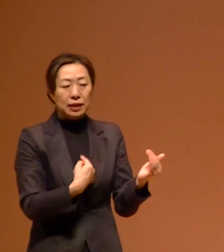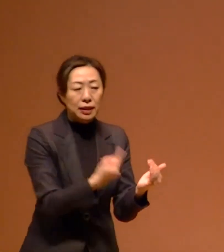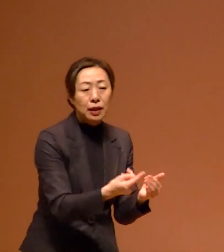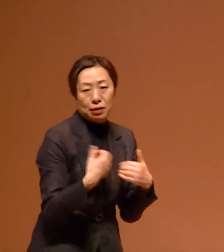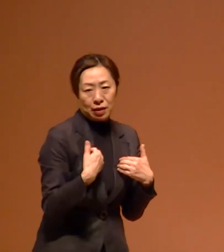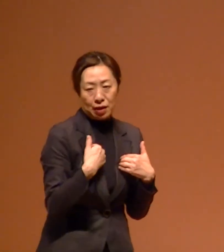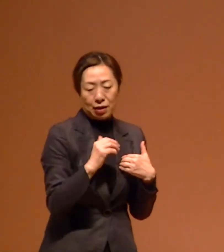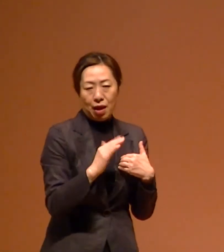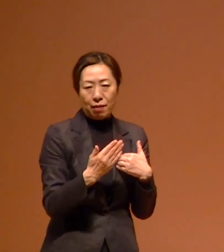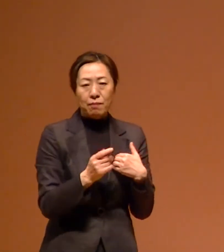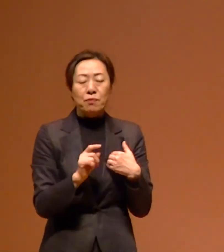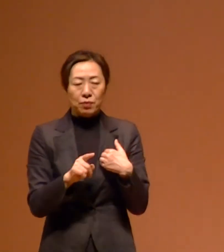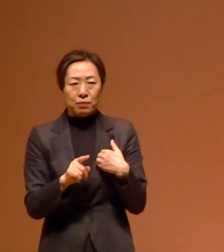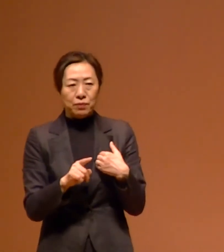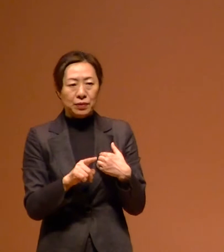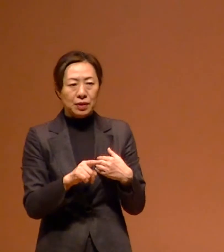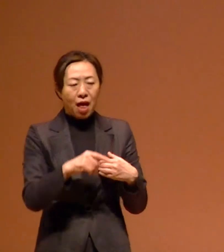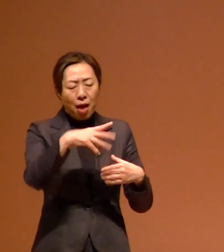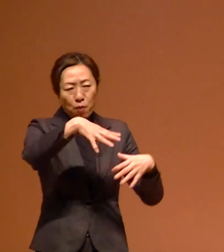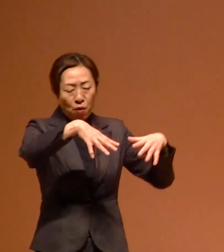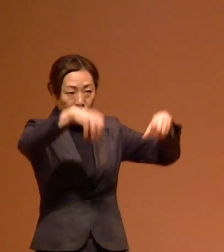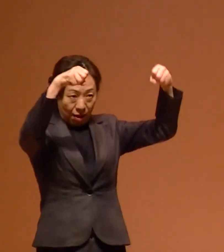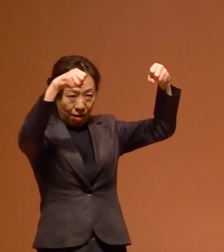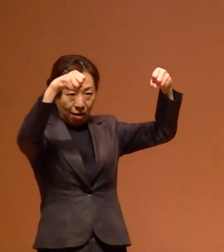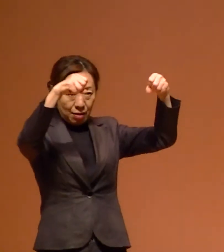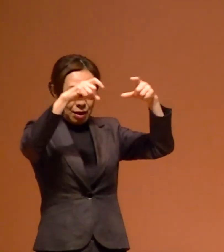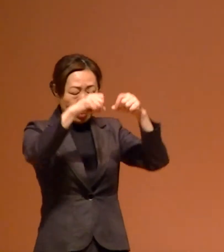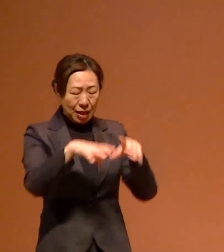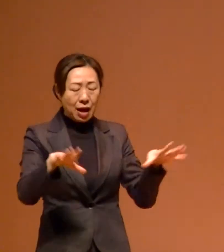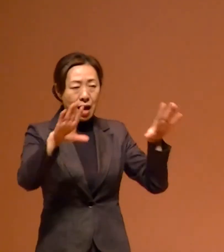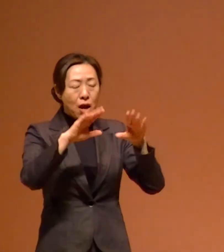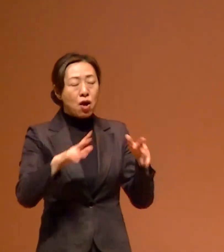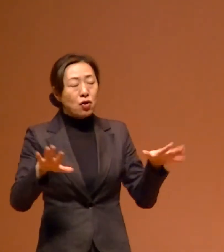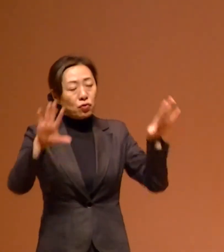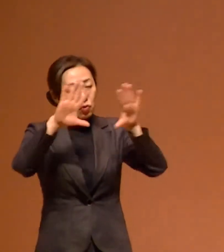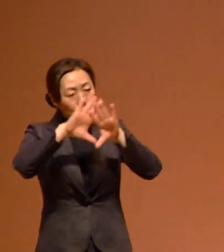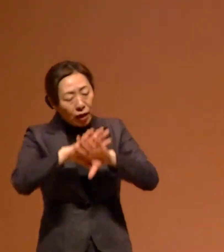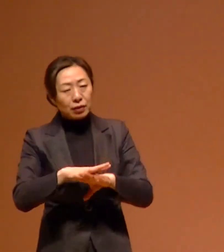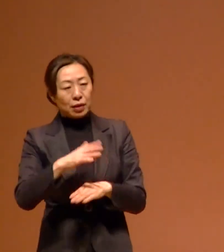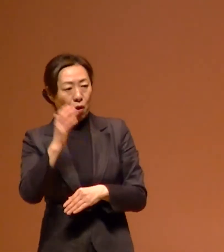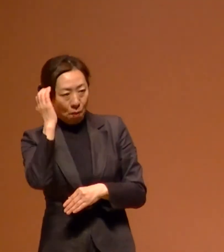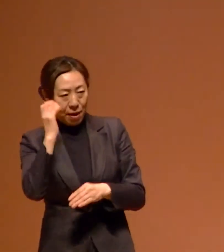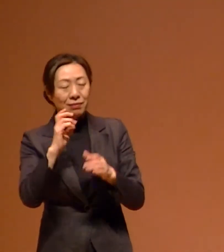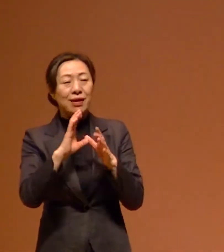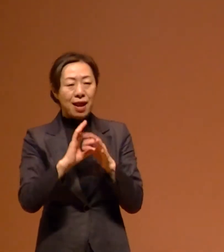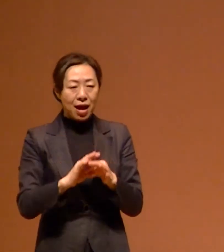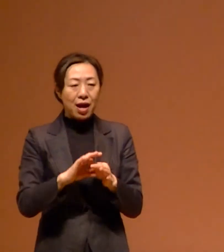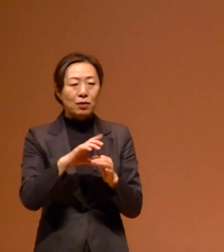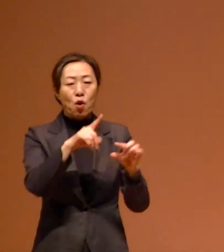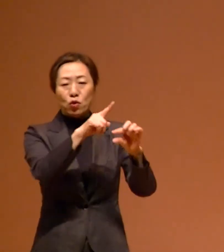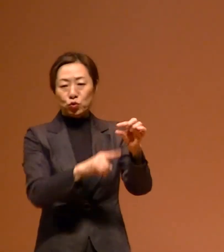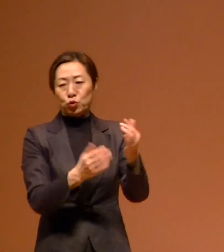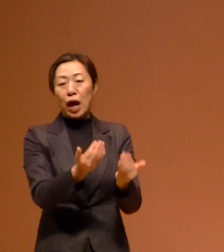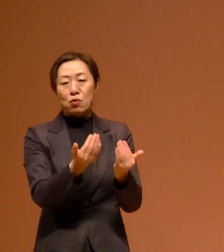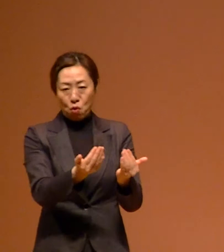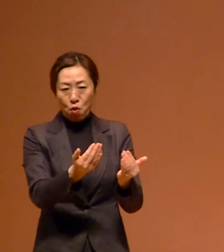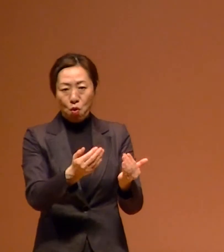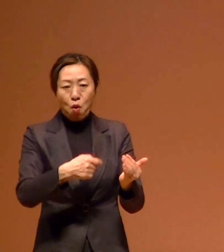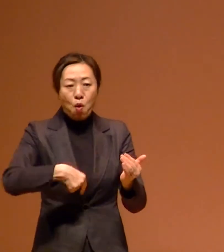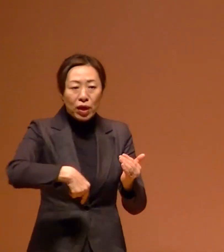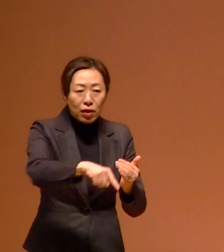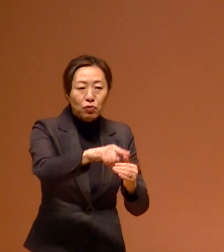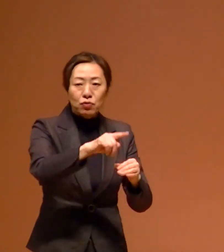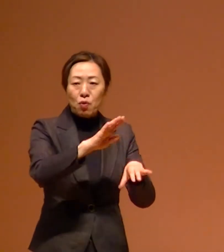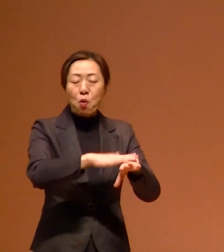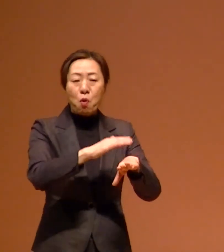止まって暗くなったらやばい。でその平成の森から中学校に行くのに国道をまたいで行かない